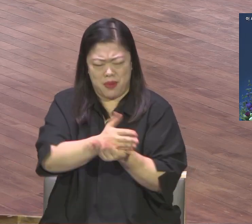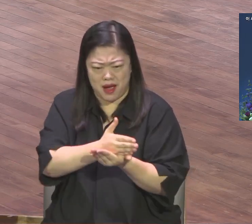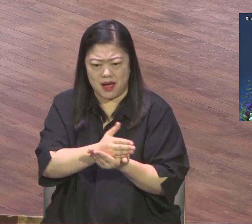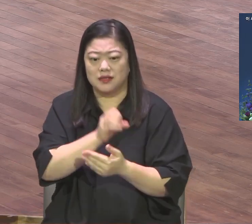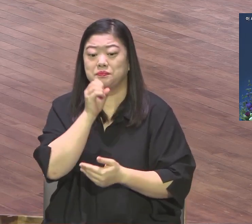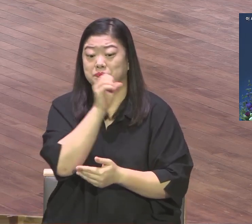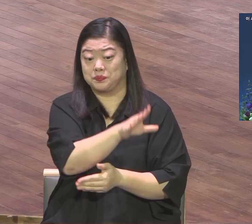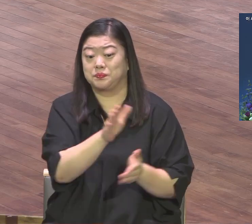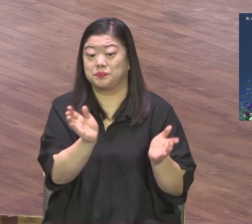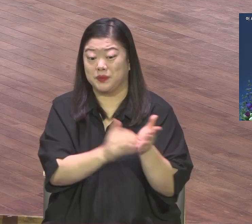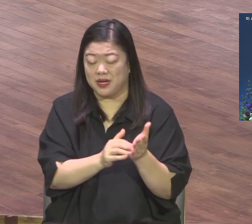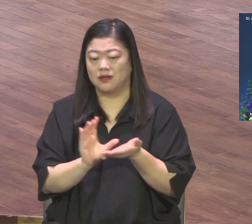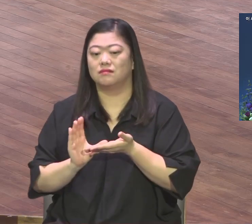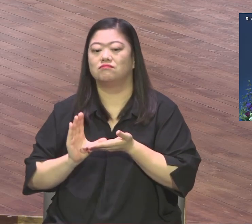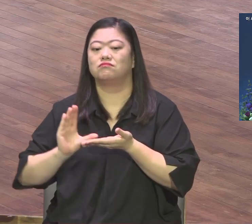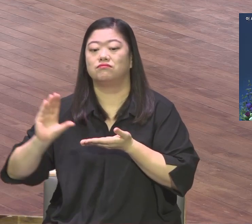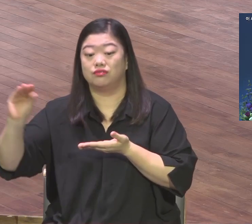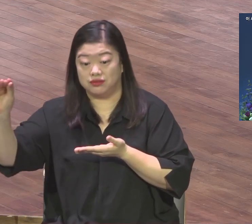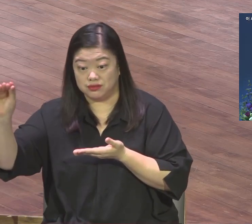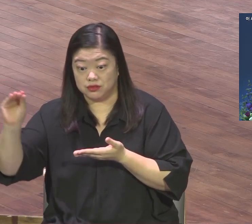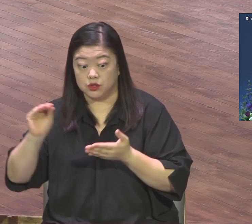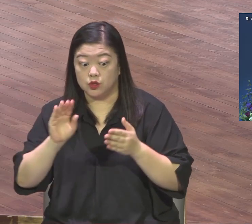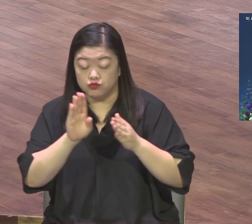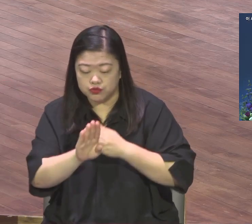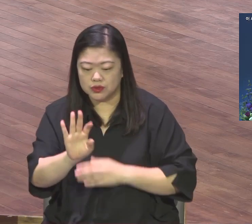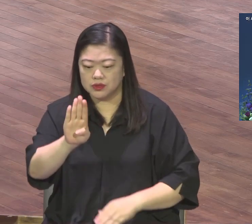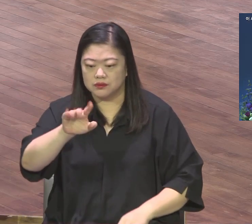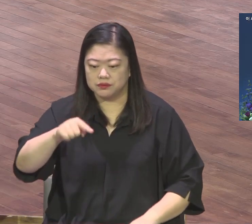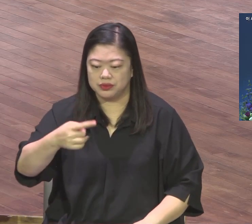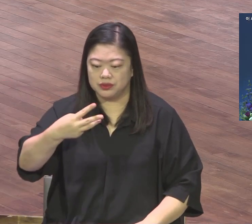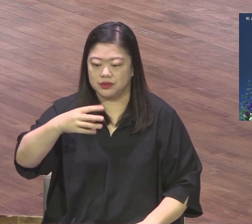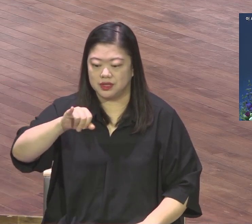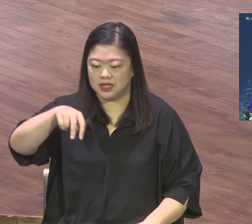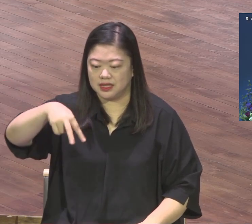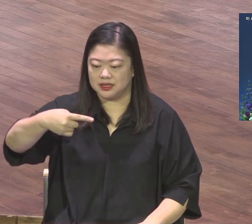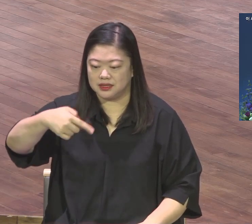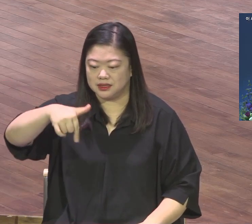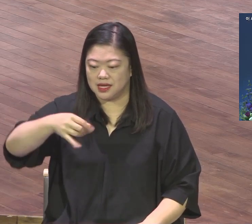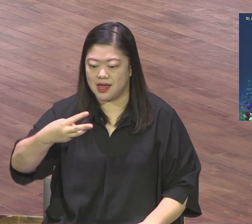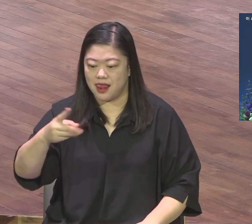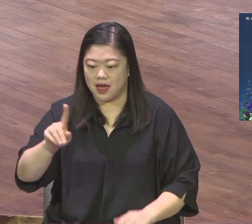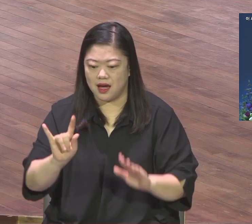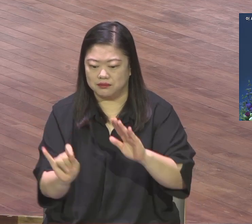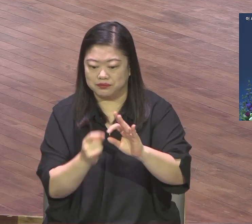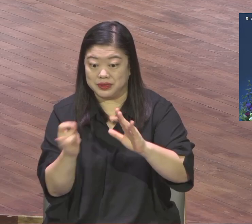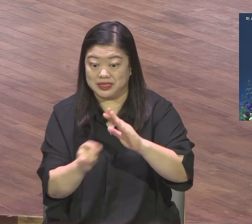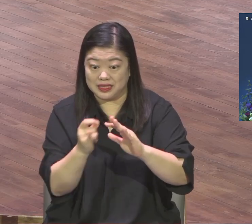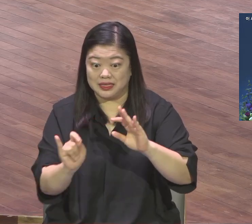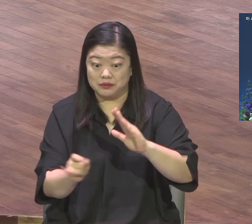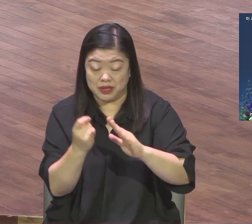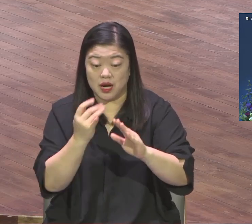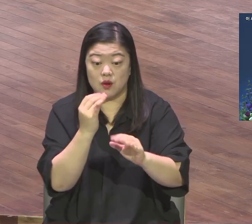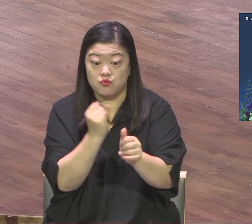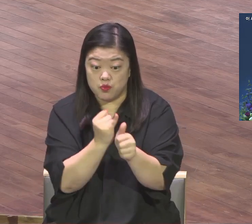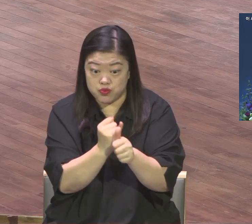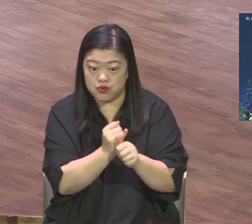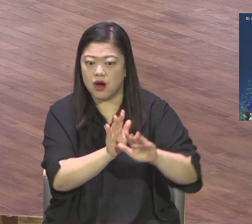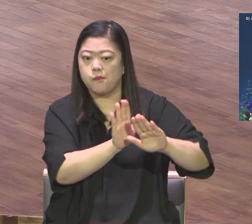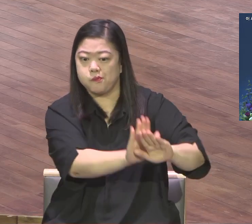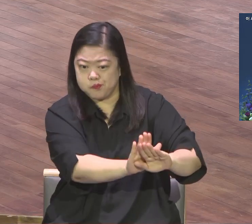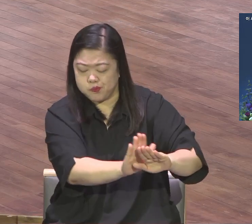그 에베소에 남게 했는데 제3차 여행을 하면서 그 지역을 다시 왔습니다.